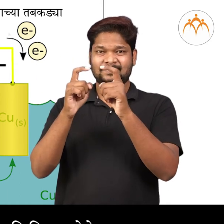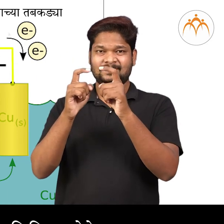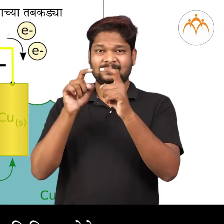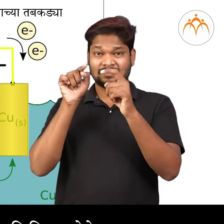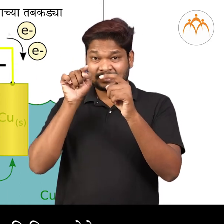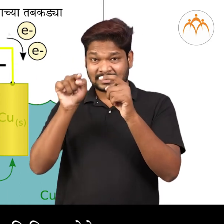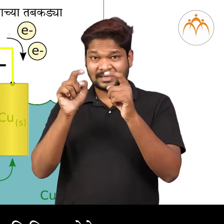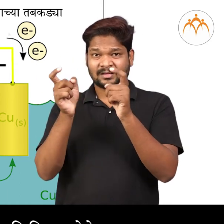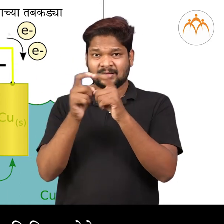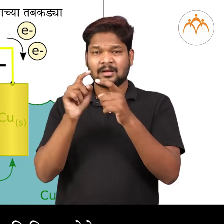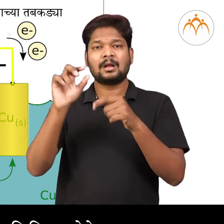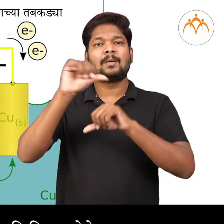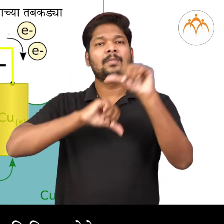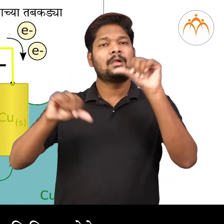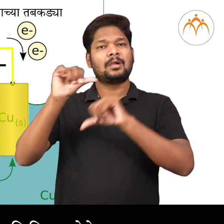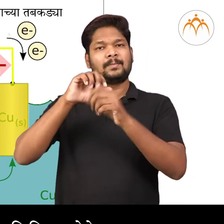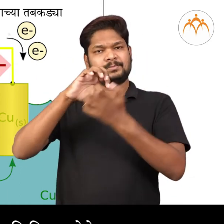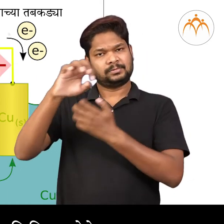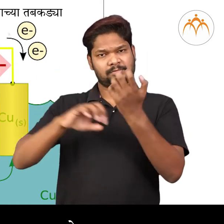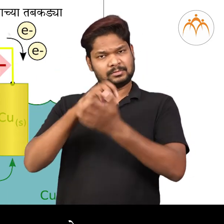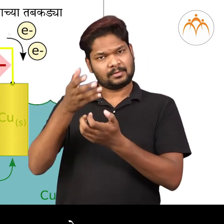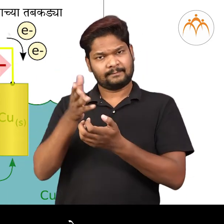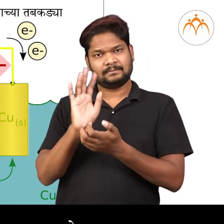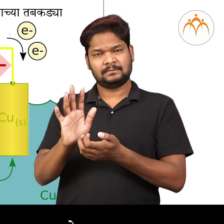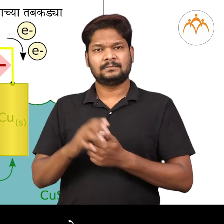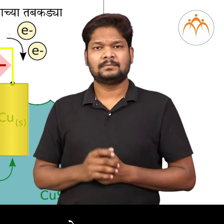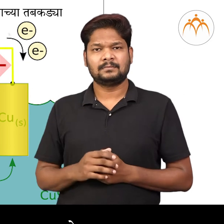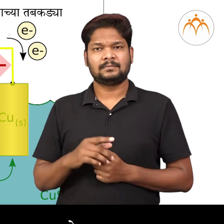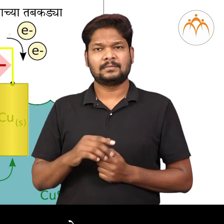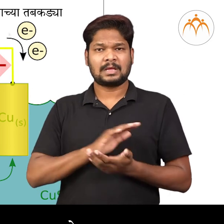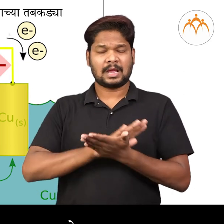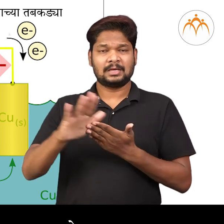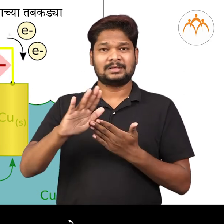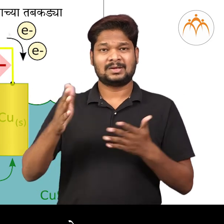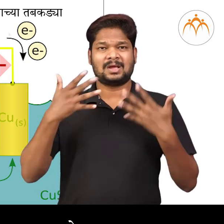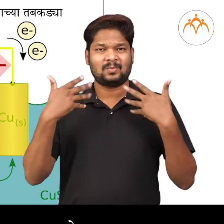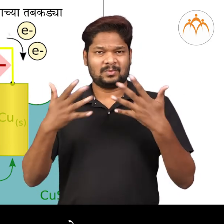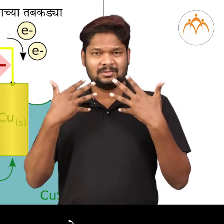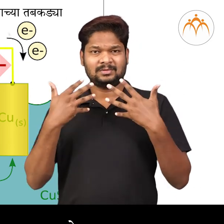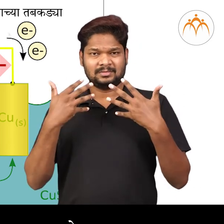रासायनिक अभिक्रिया हाइड्रोजन वायु